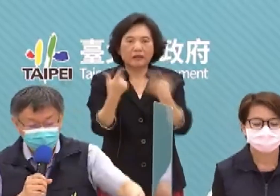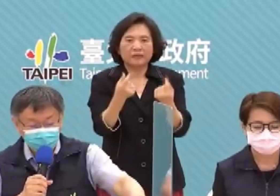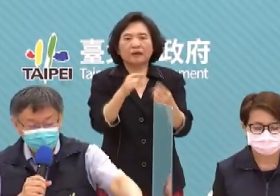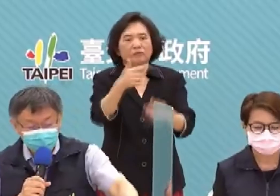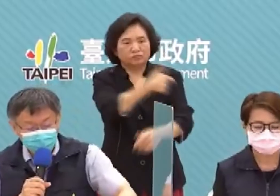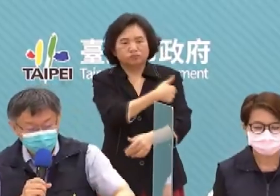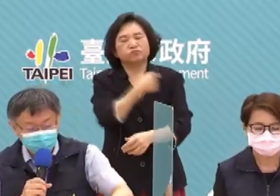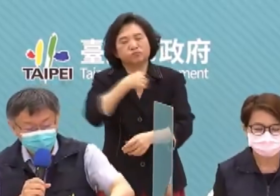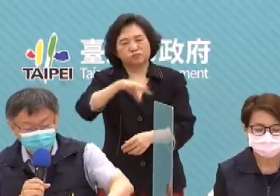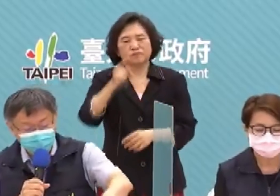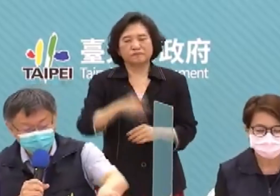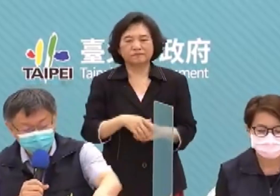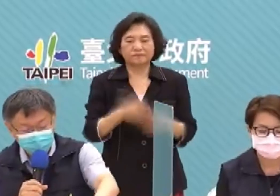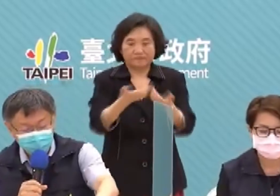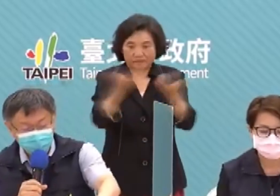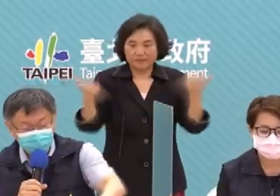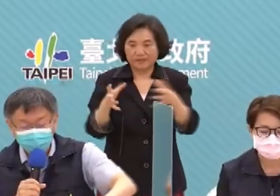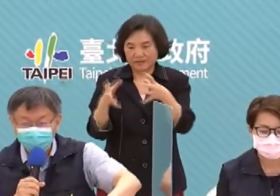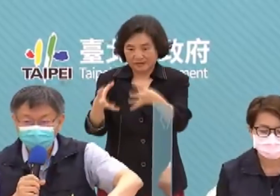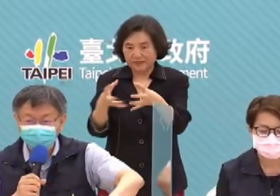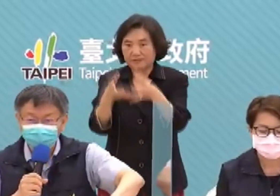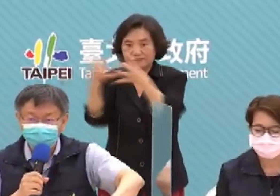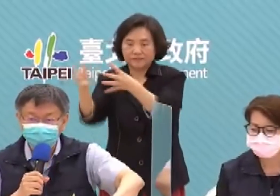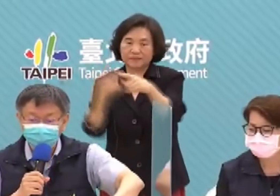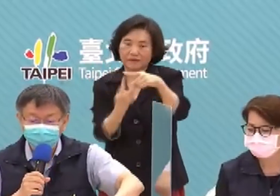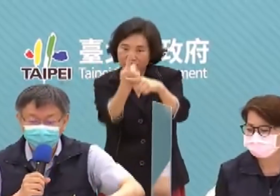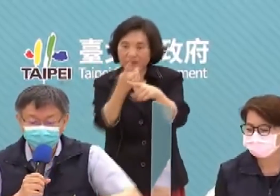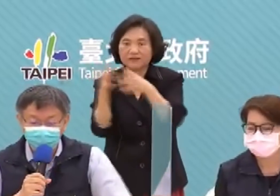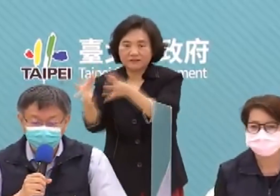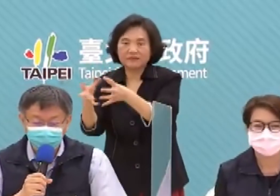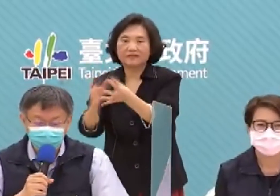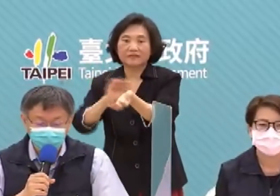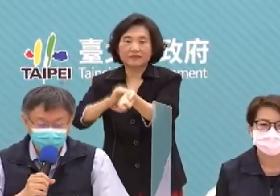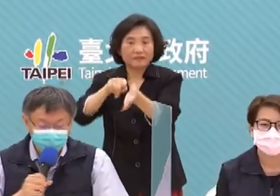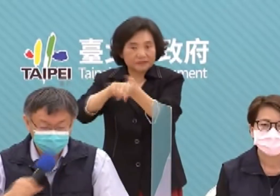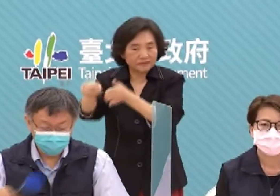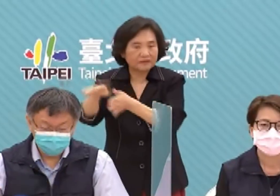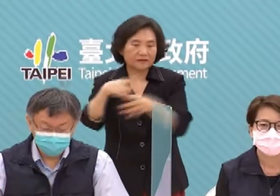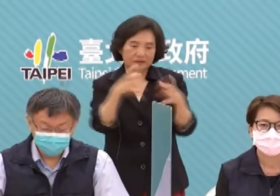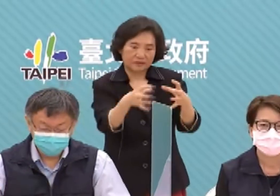这个一半给防疫专责医院，另外一半照射是给那个防疫有关的打。